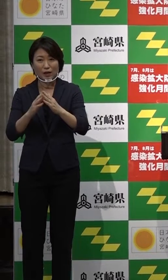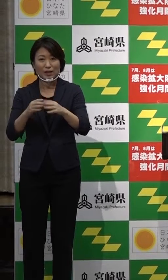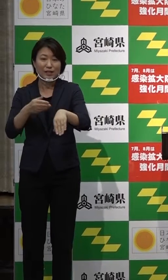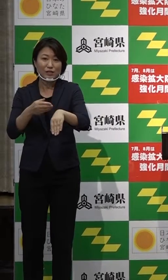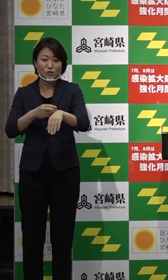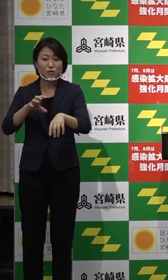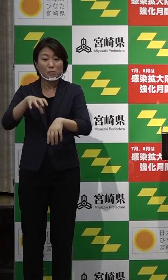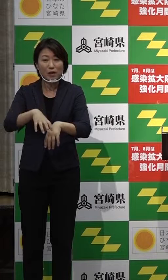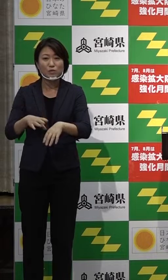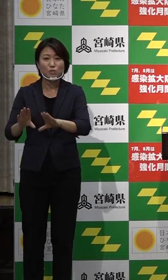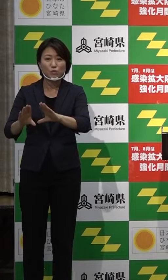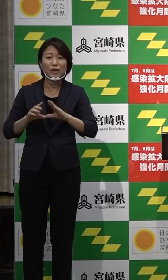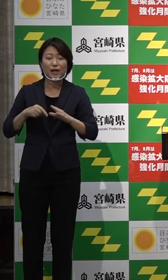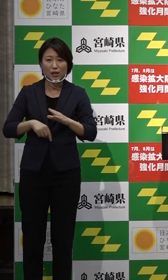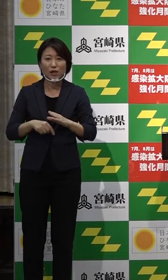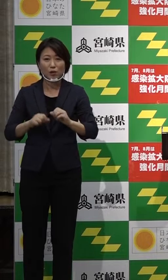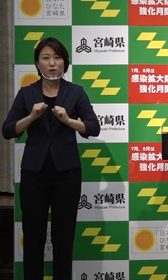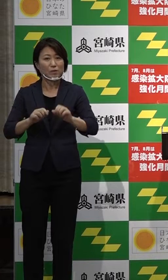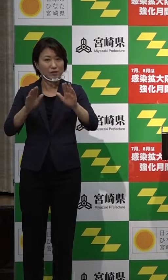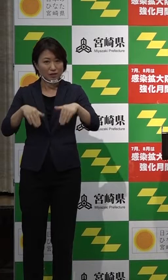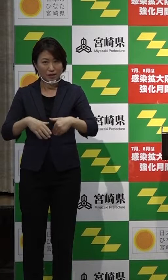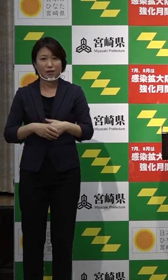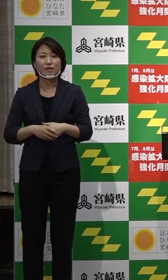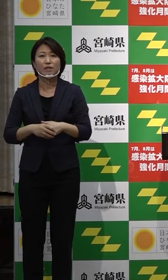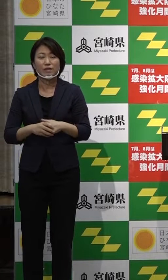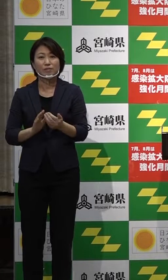ったところでありますし、これから